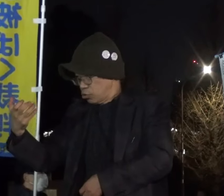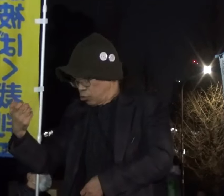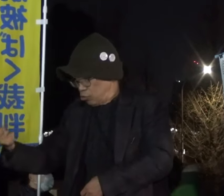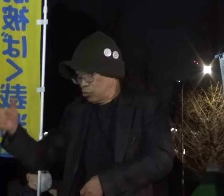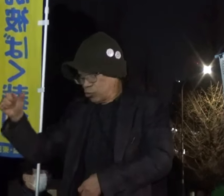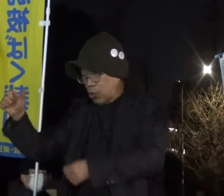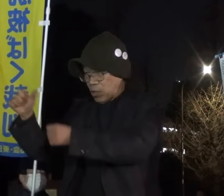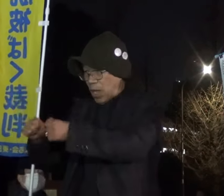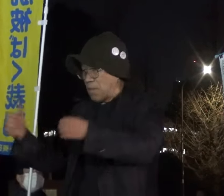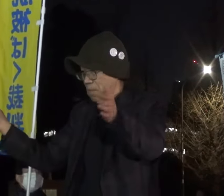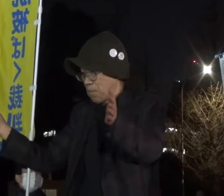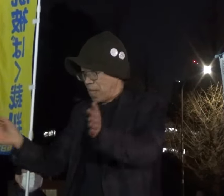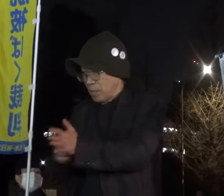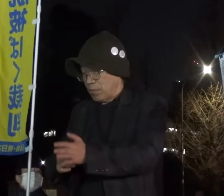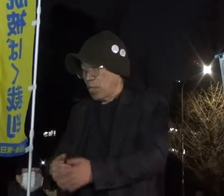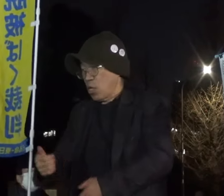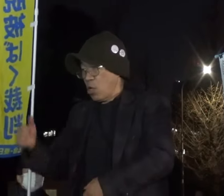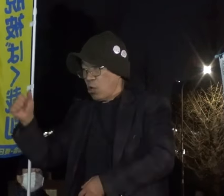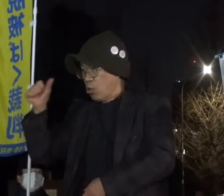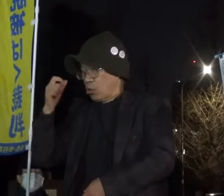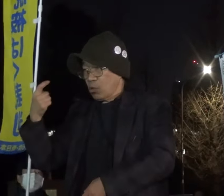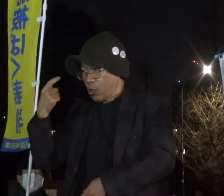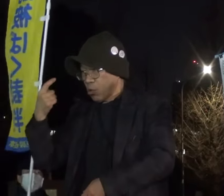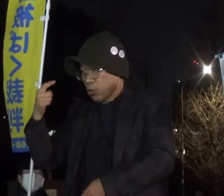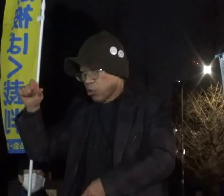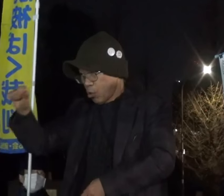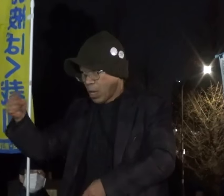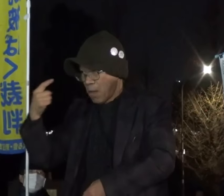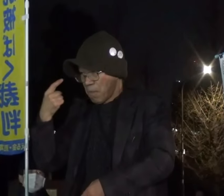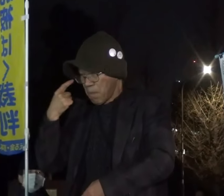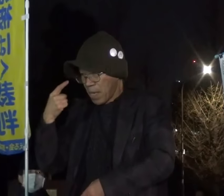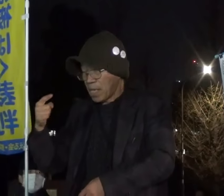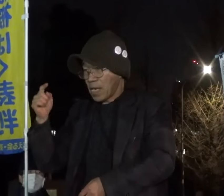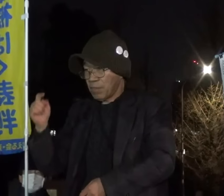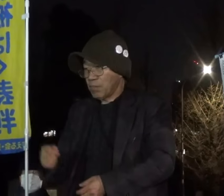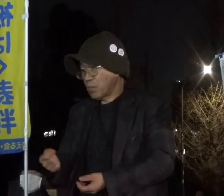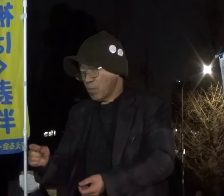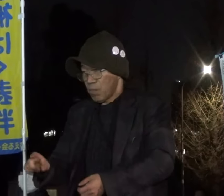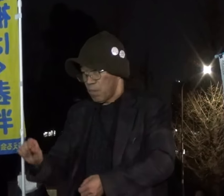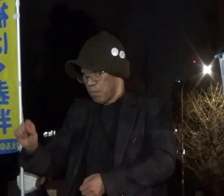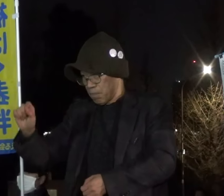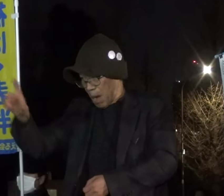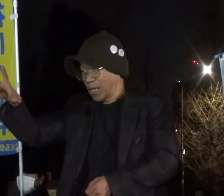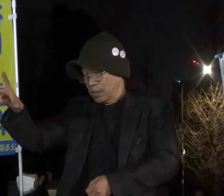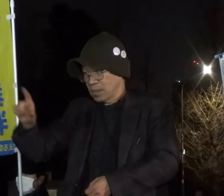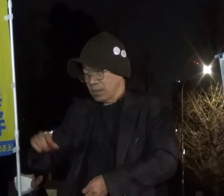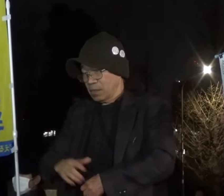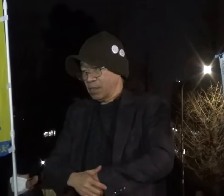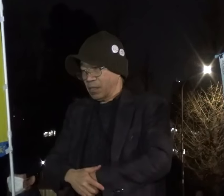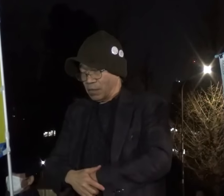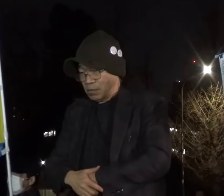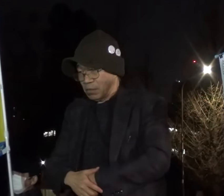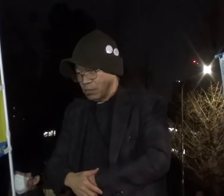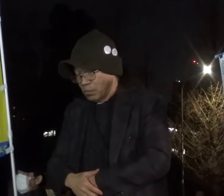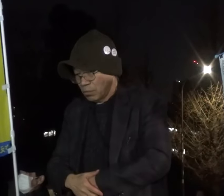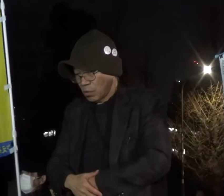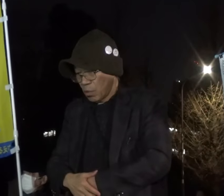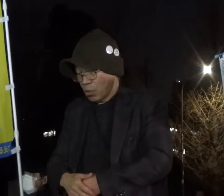年から急激に増えてくるんですね。私はテレビ新聞